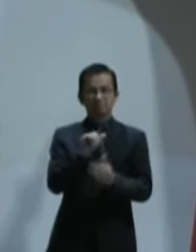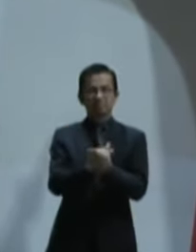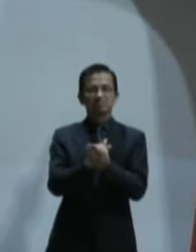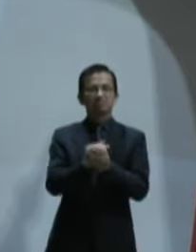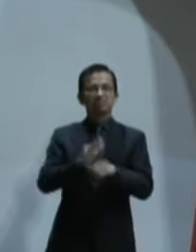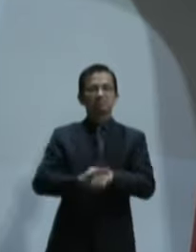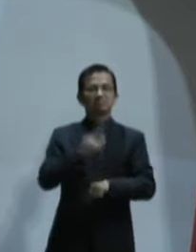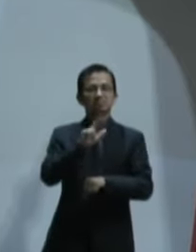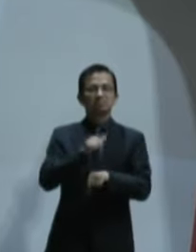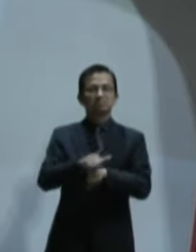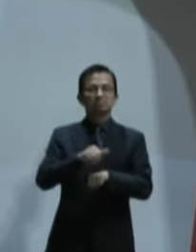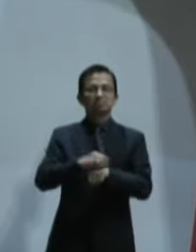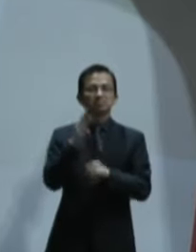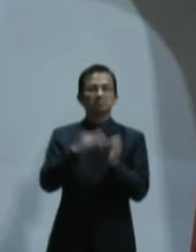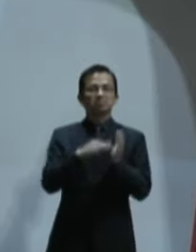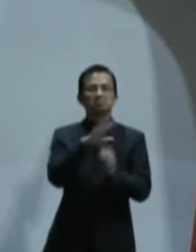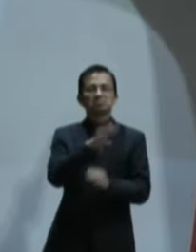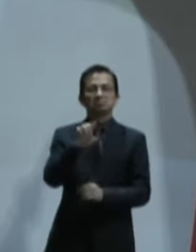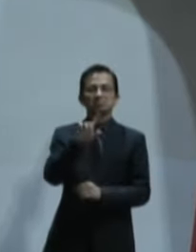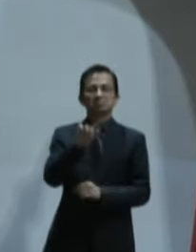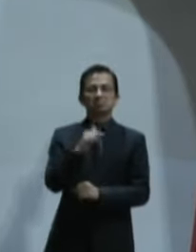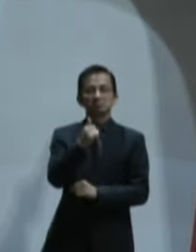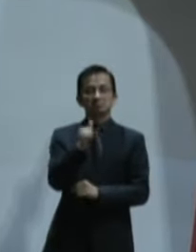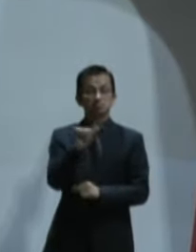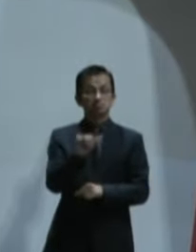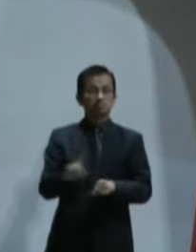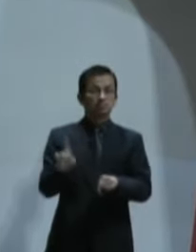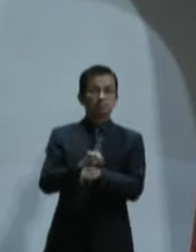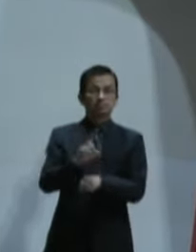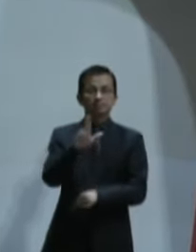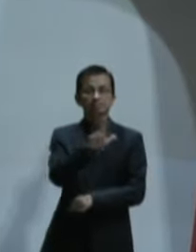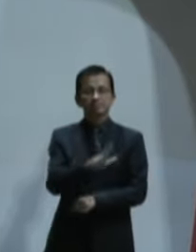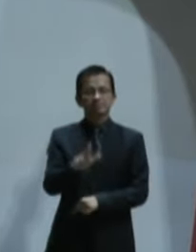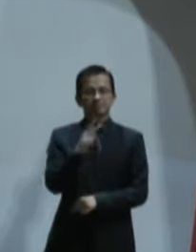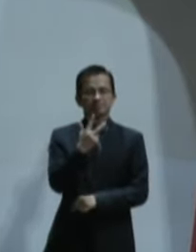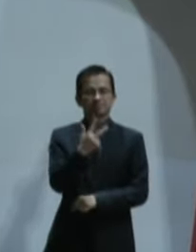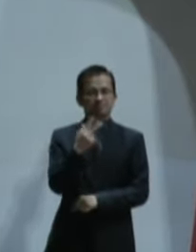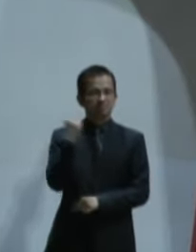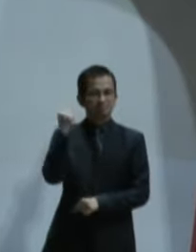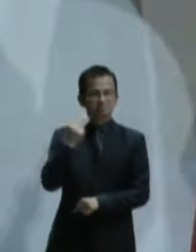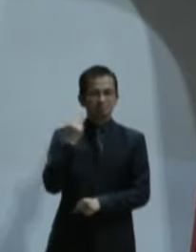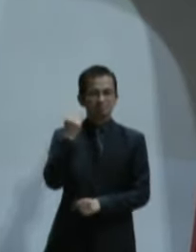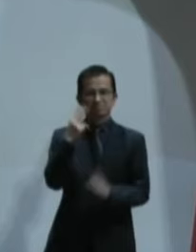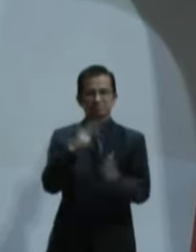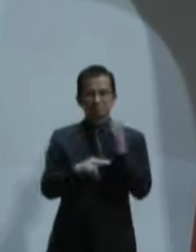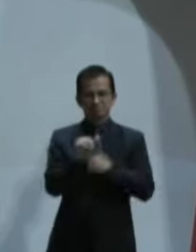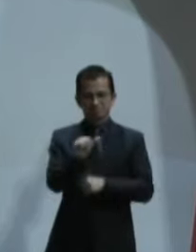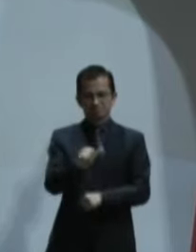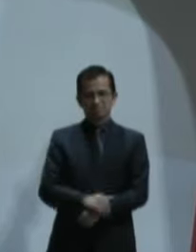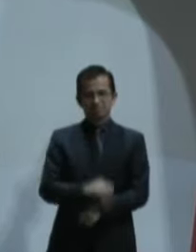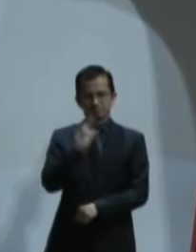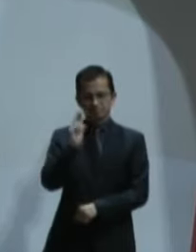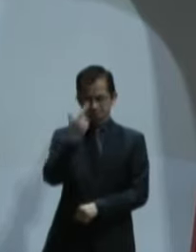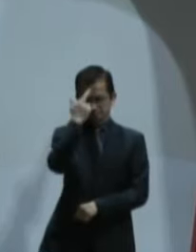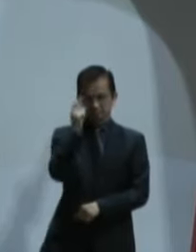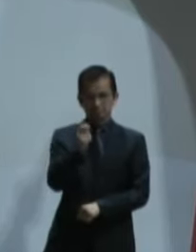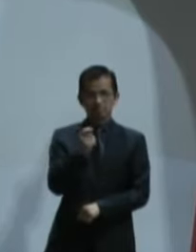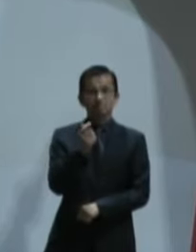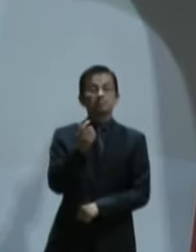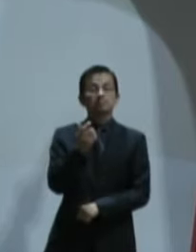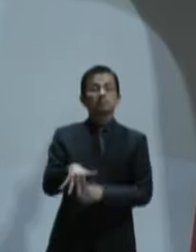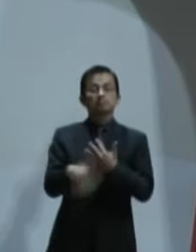número 3576 de este martes 8 de marzo de 2016 conmemorando el